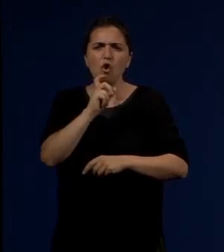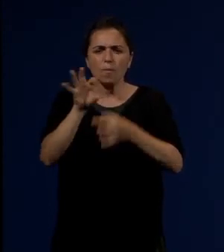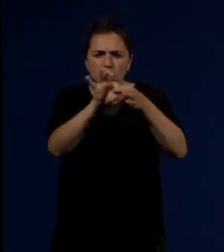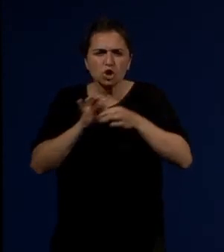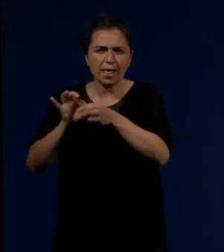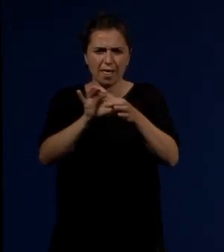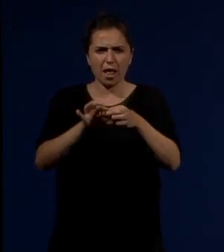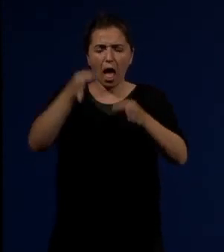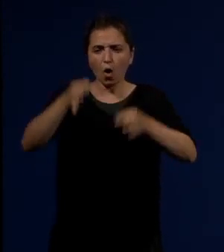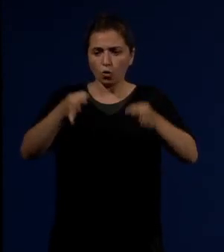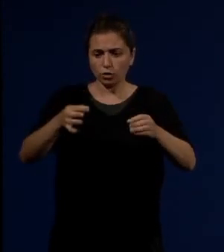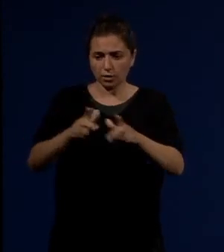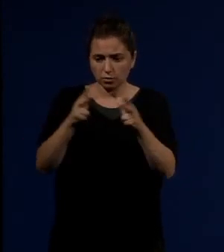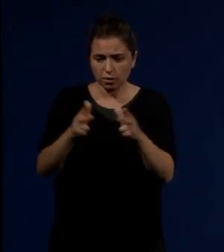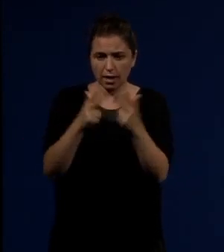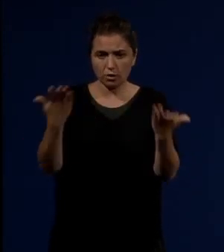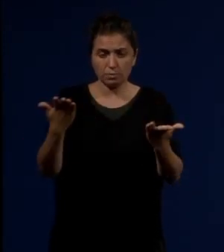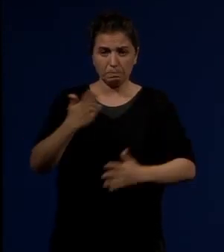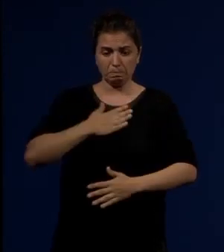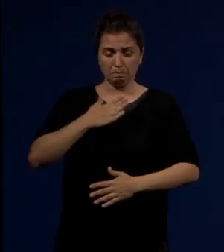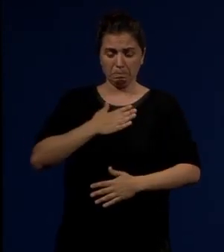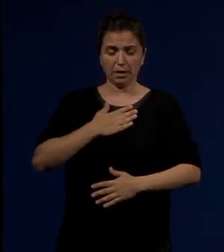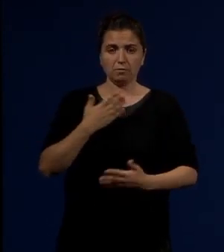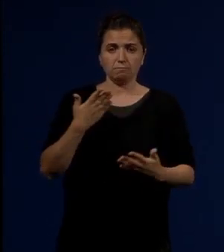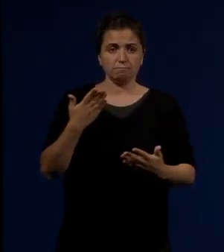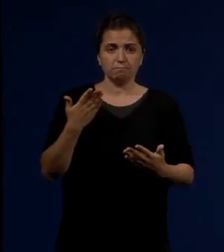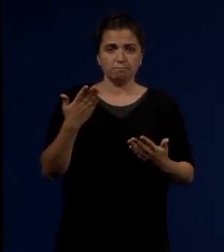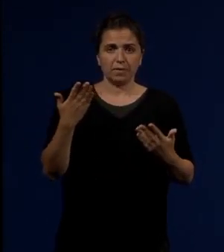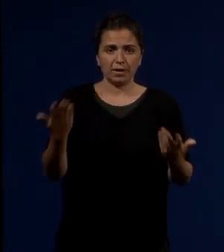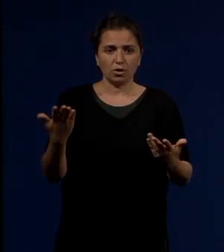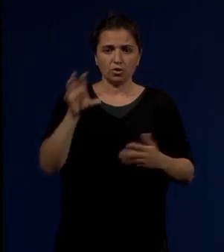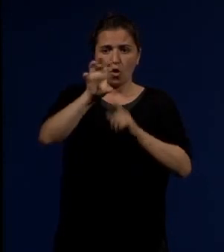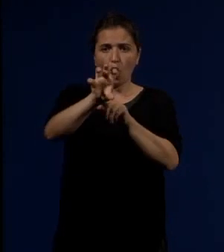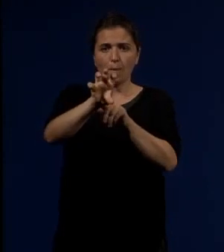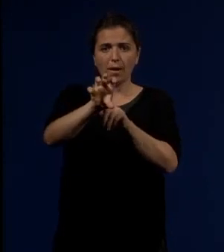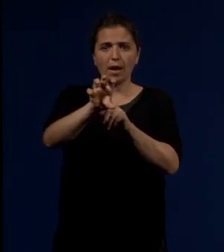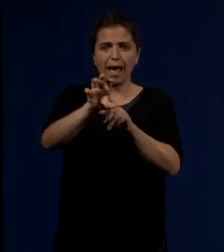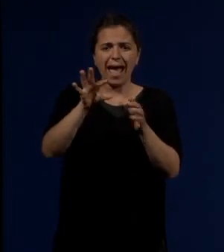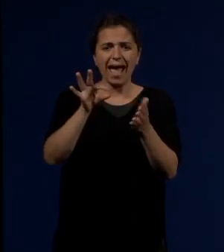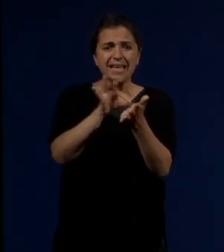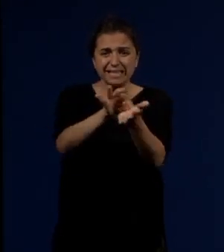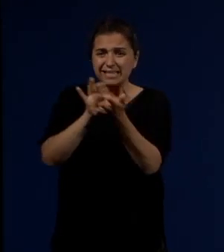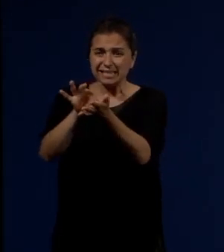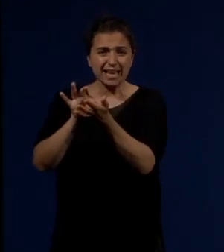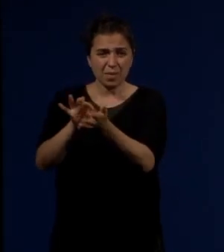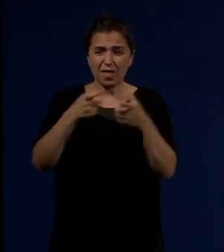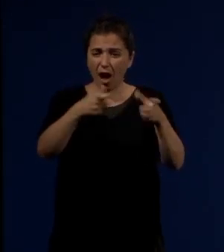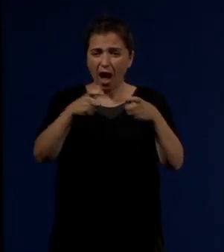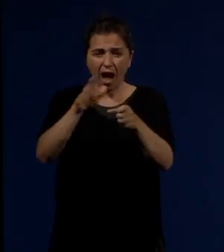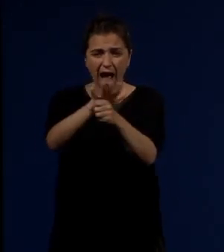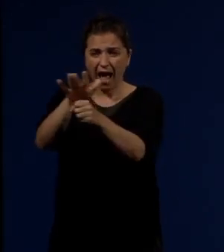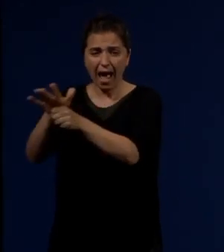social. Por iso, para nós, é imposible non concebir unha comarcalización completa dos servicios en todo o país para que todas as